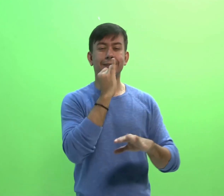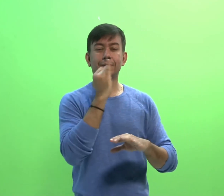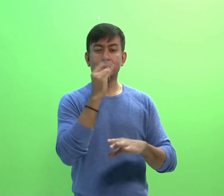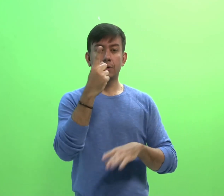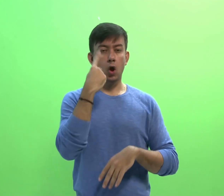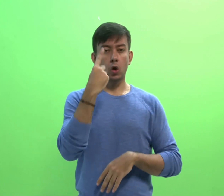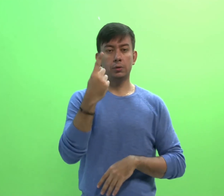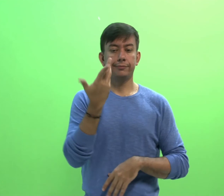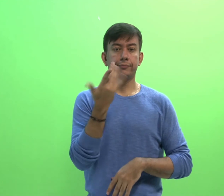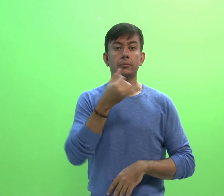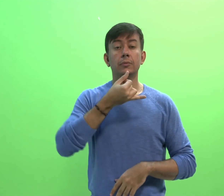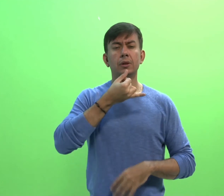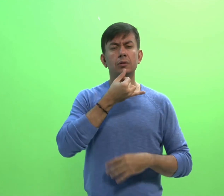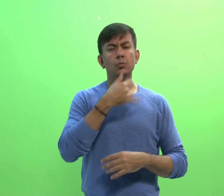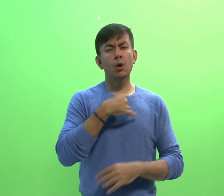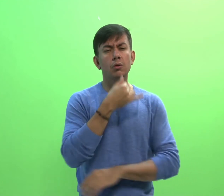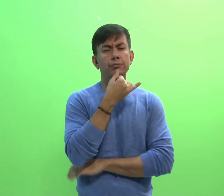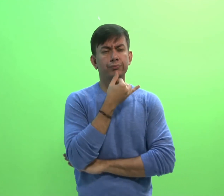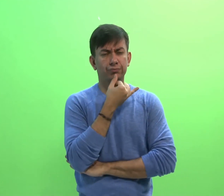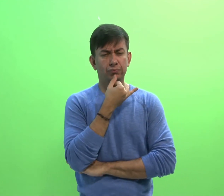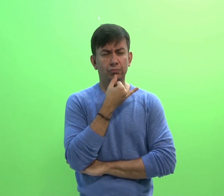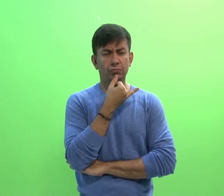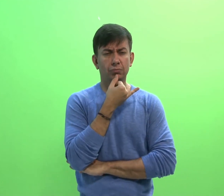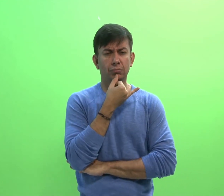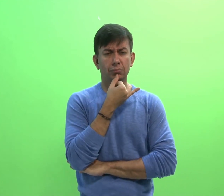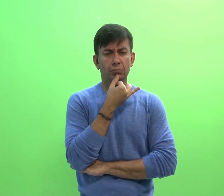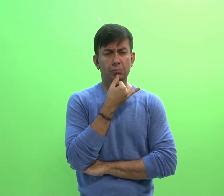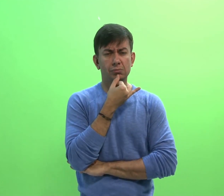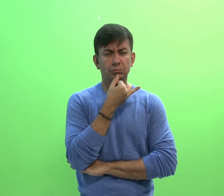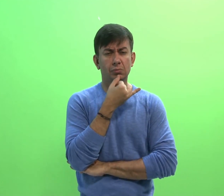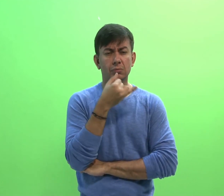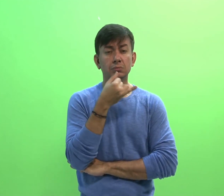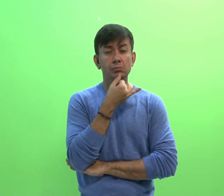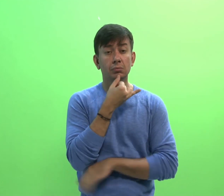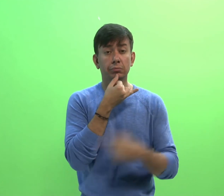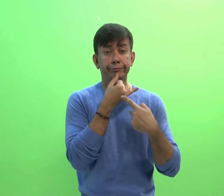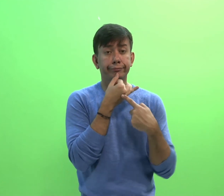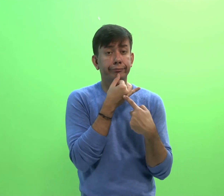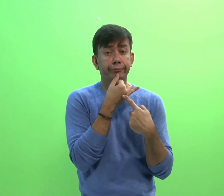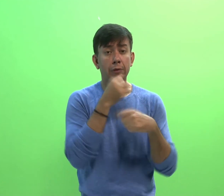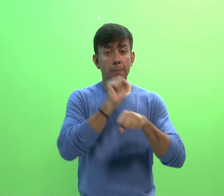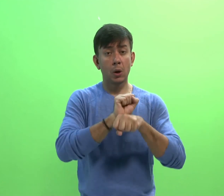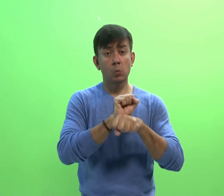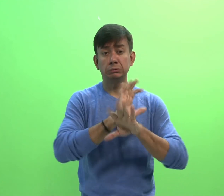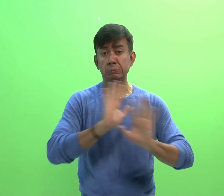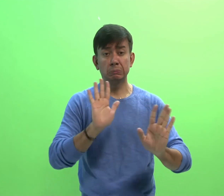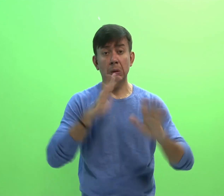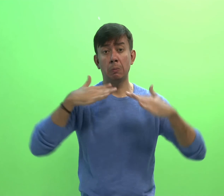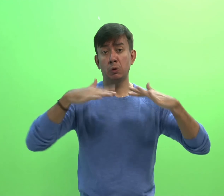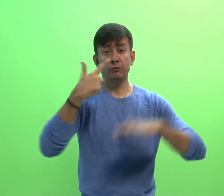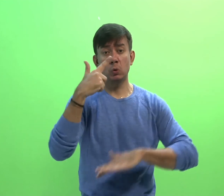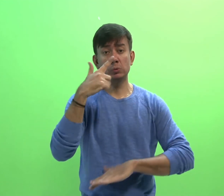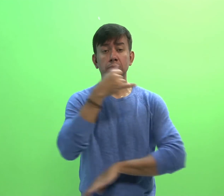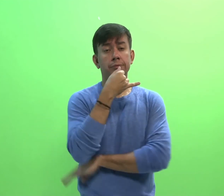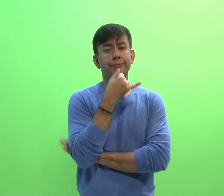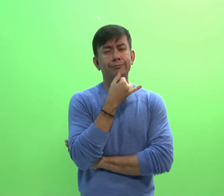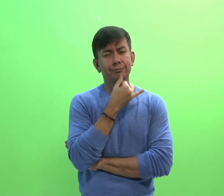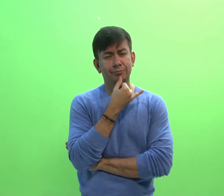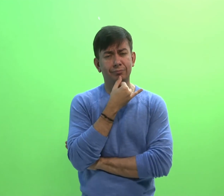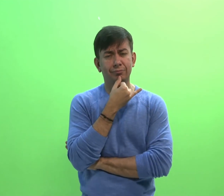indicar qual tem movimento suspenso e o M qual terá movimento. S e M. Por